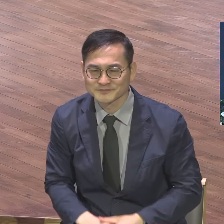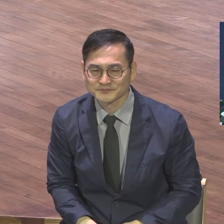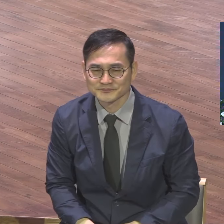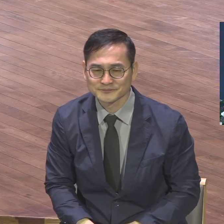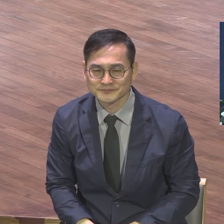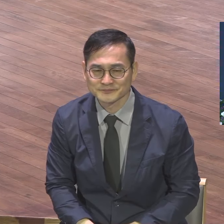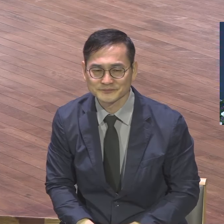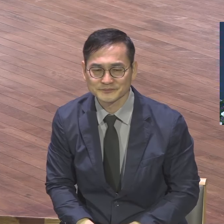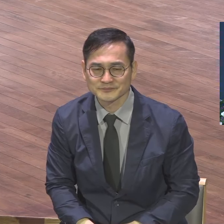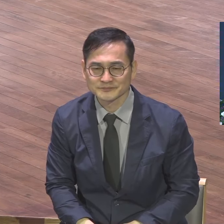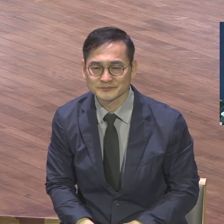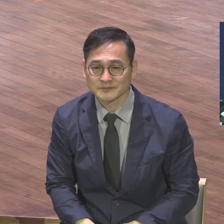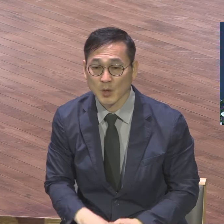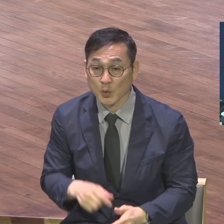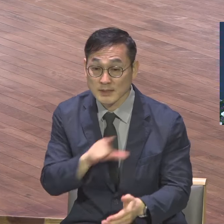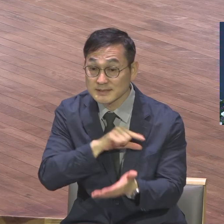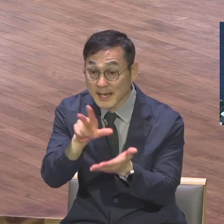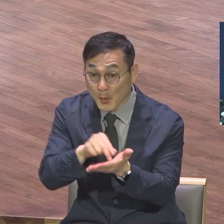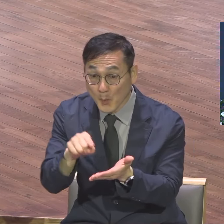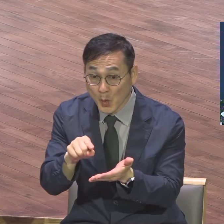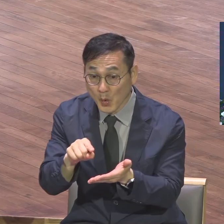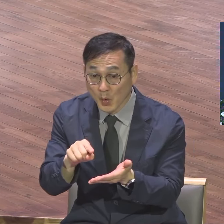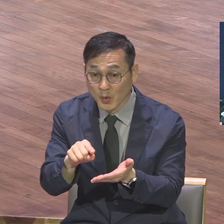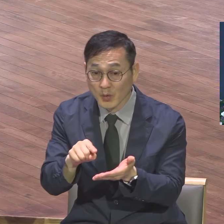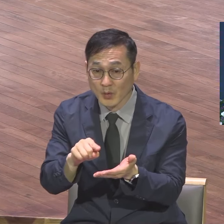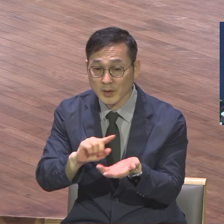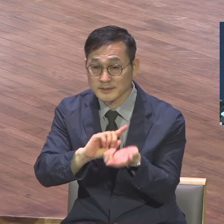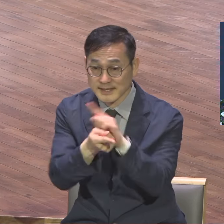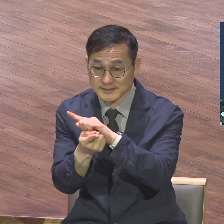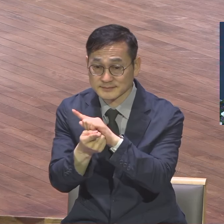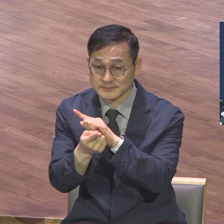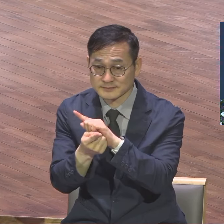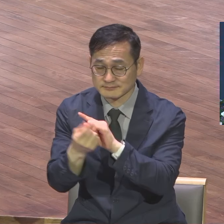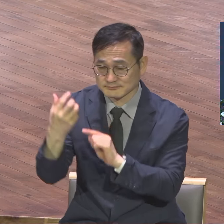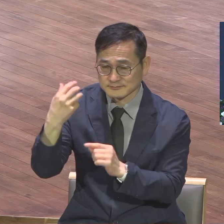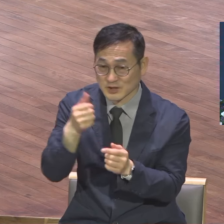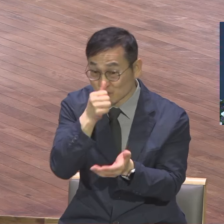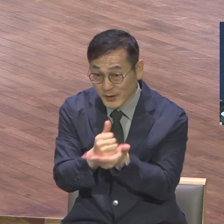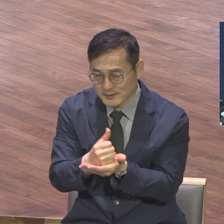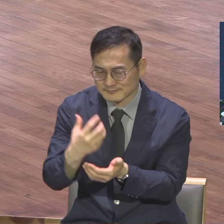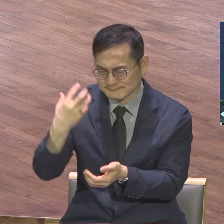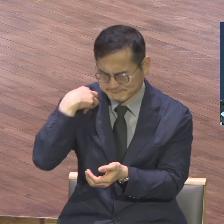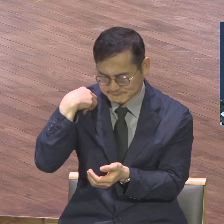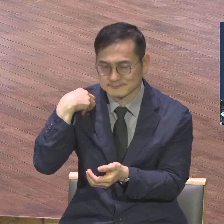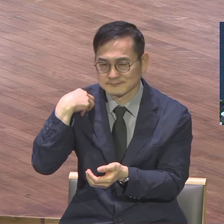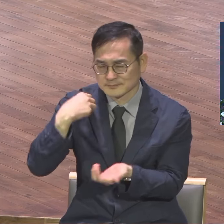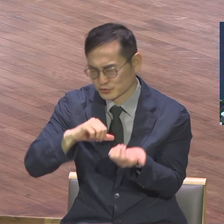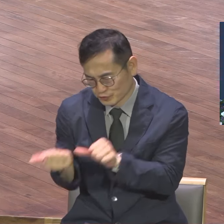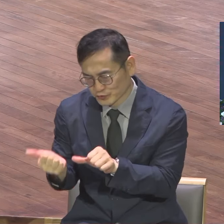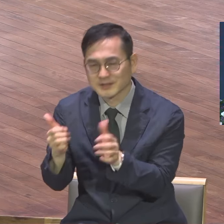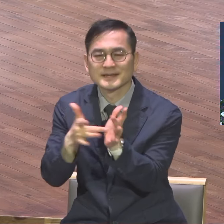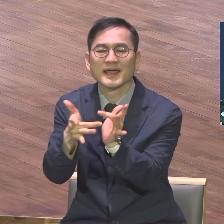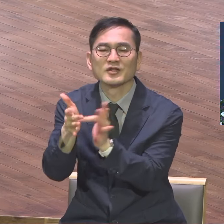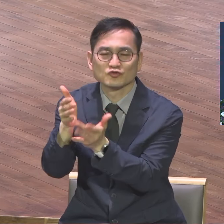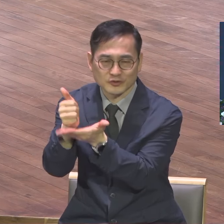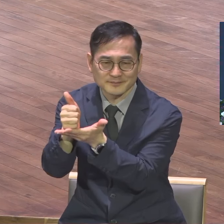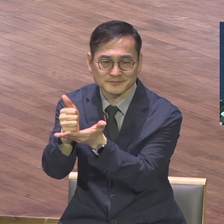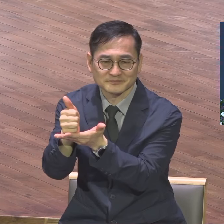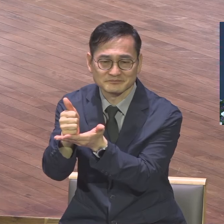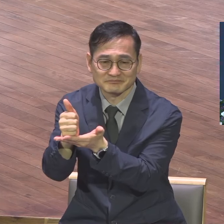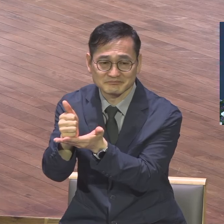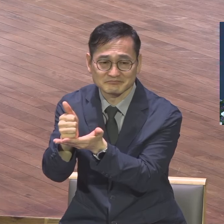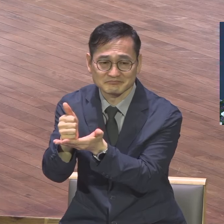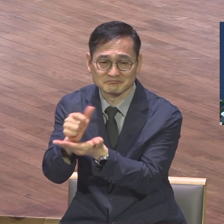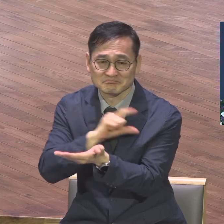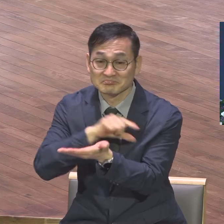오신 예수입니다. 왜 예수님이 이 땅에 오시느냐? 그 목적을